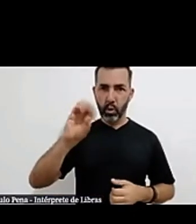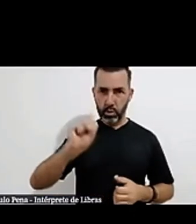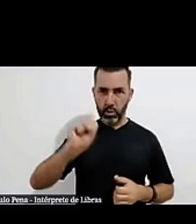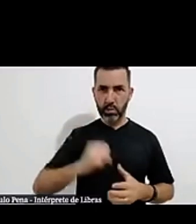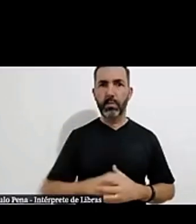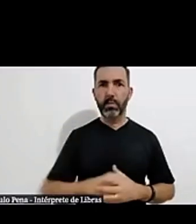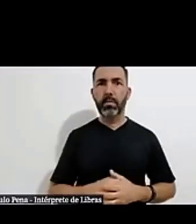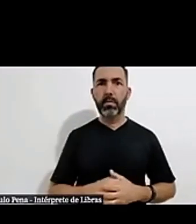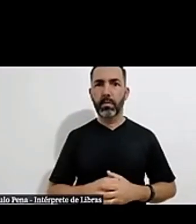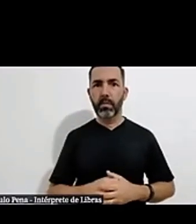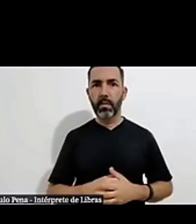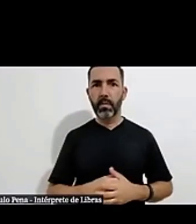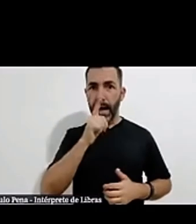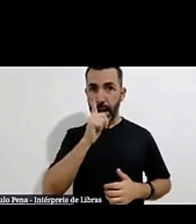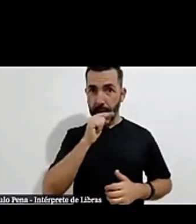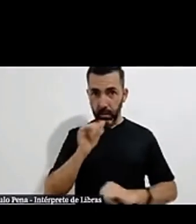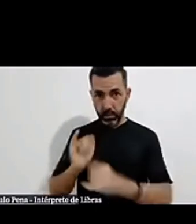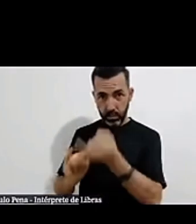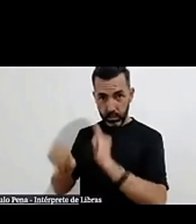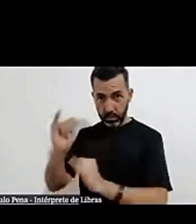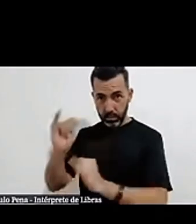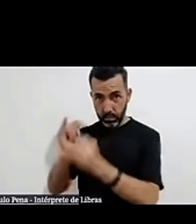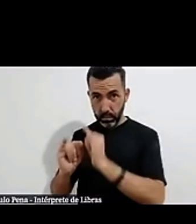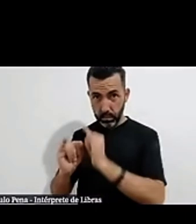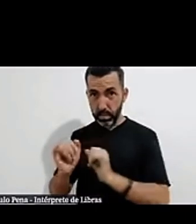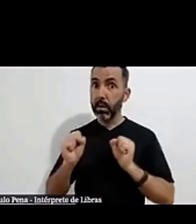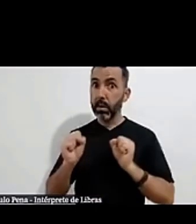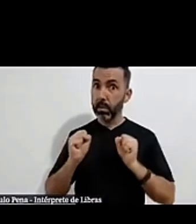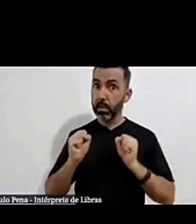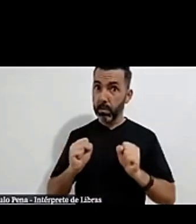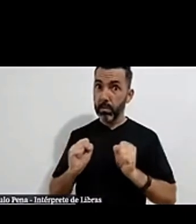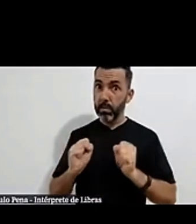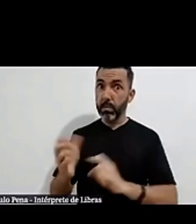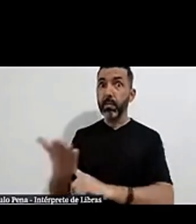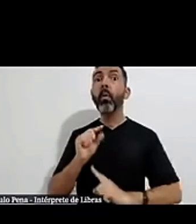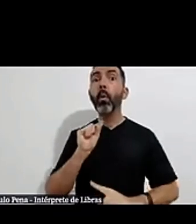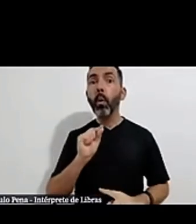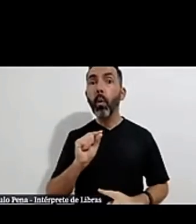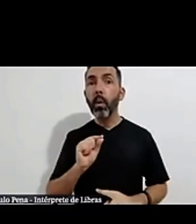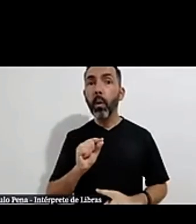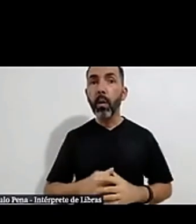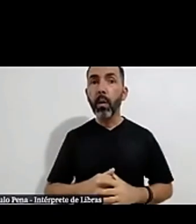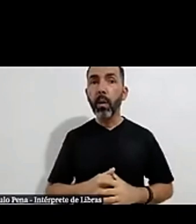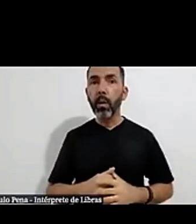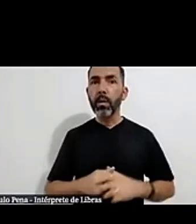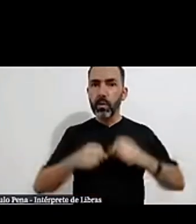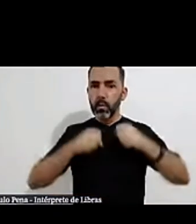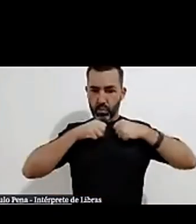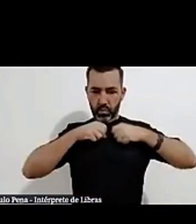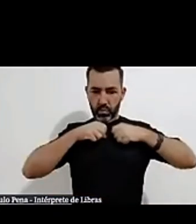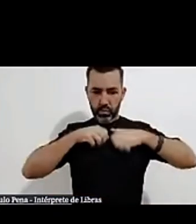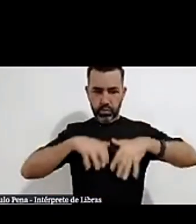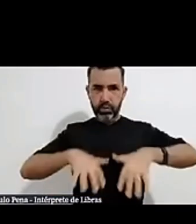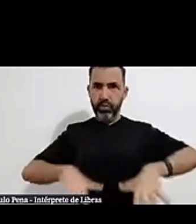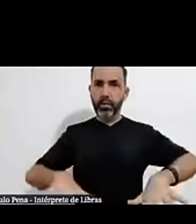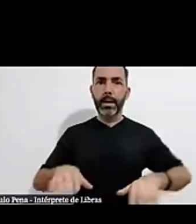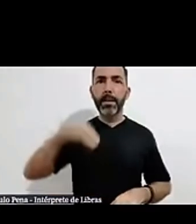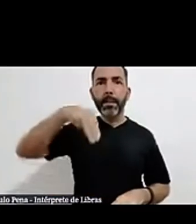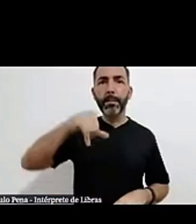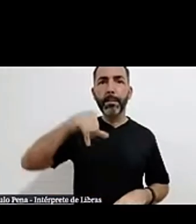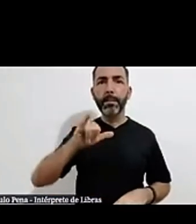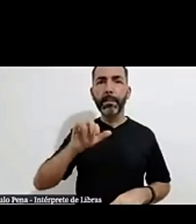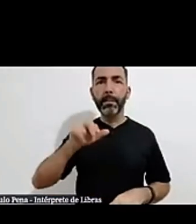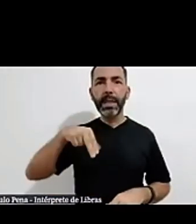A água tratada magneticamente, ela pode ajudar o corpo a fazer o quê? A hidratar-se melhor e distribuir esses minerais de